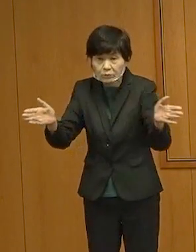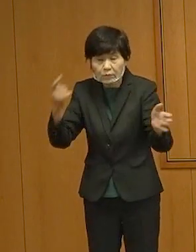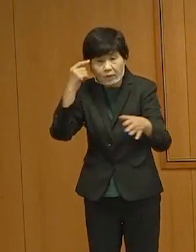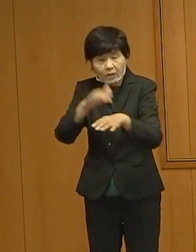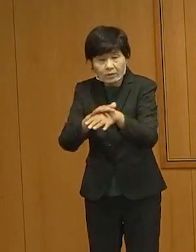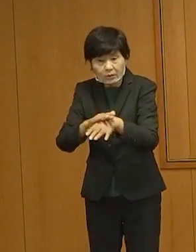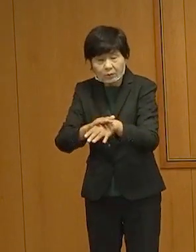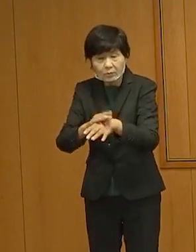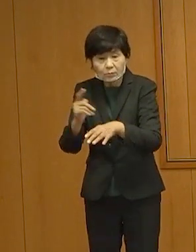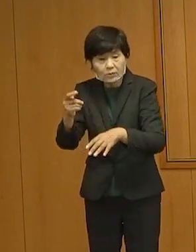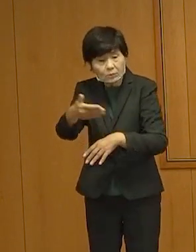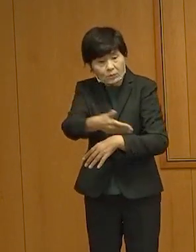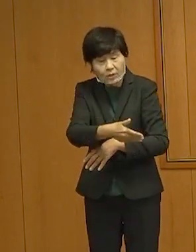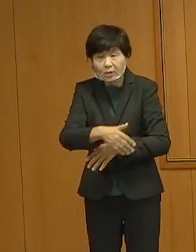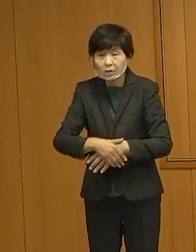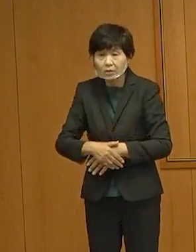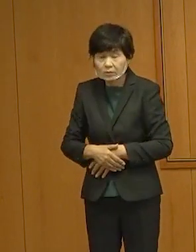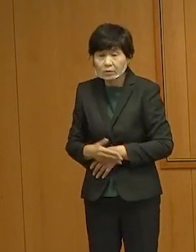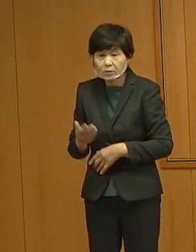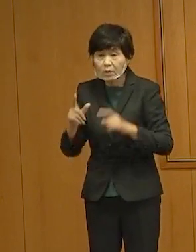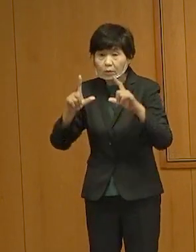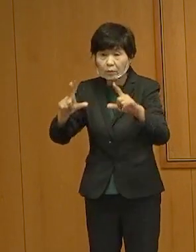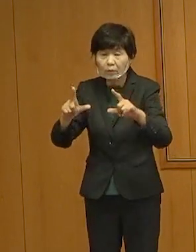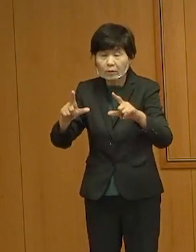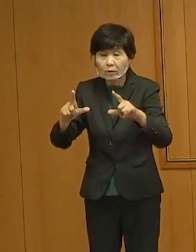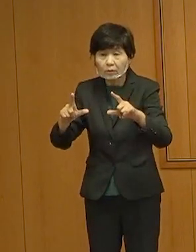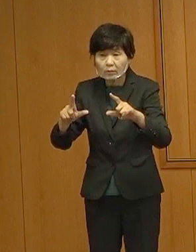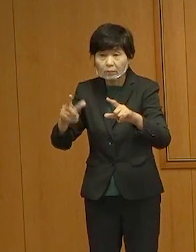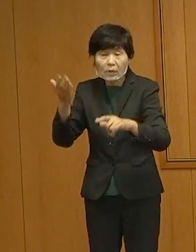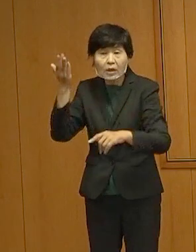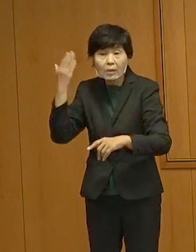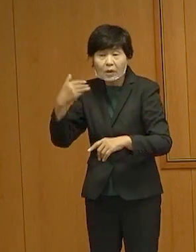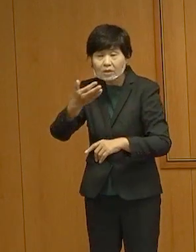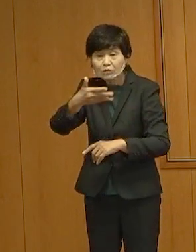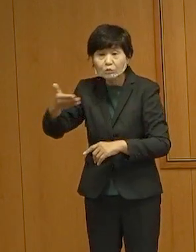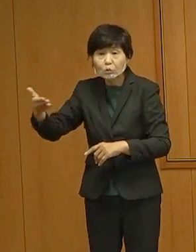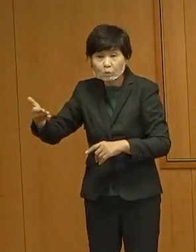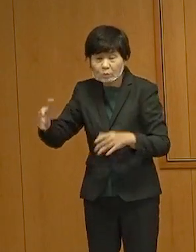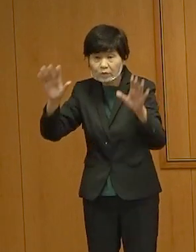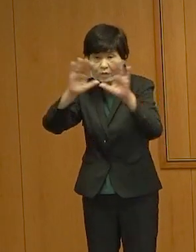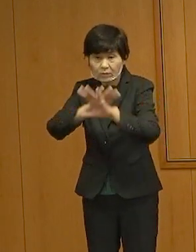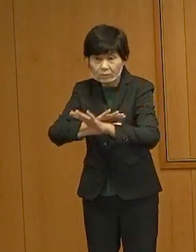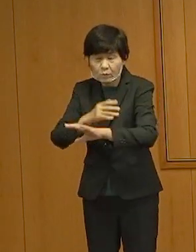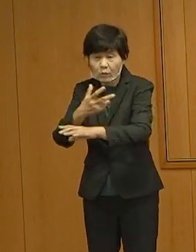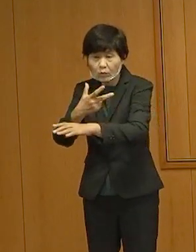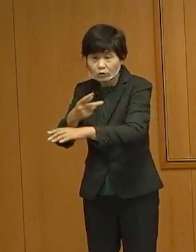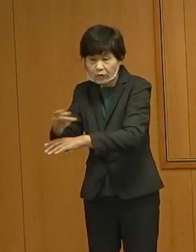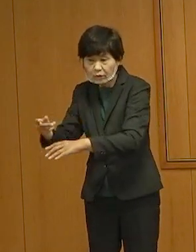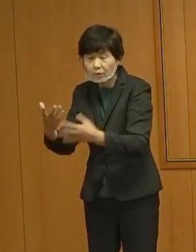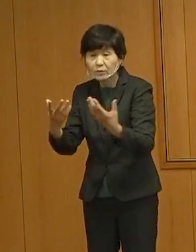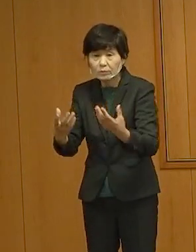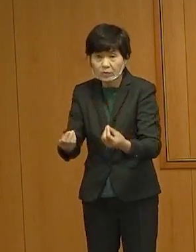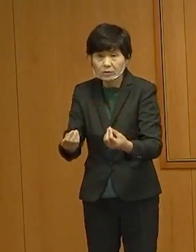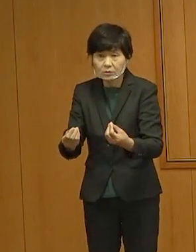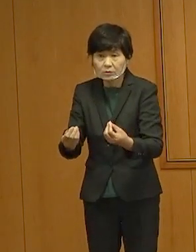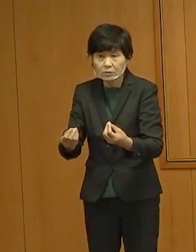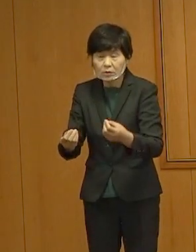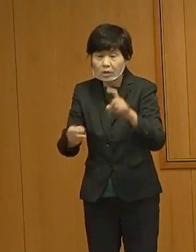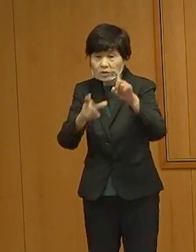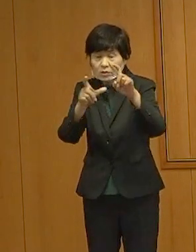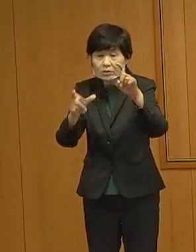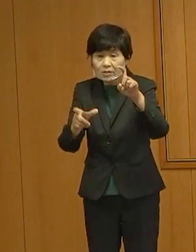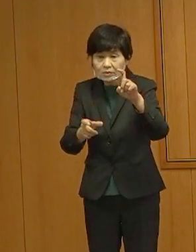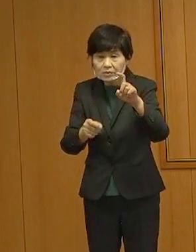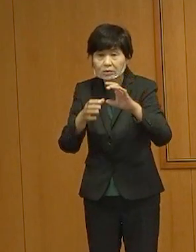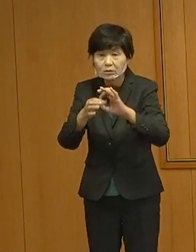しょうか。 はい、以前はですね、水曜日も夜間をやってましたが、10月中については、木土